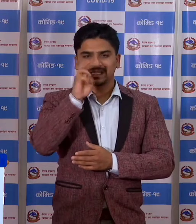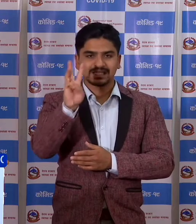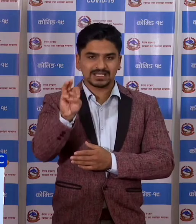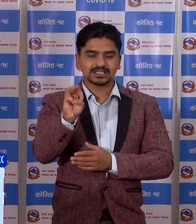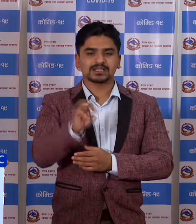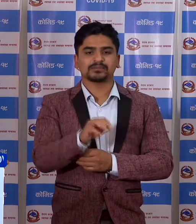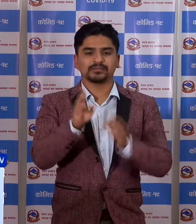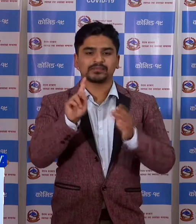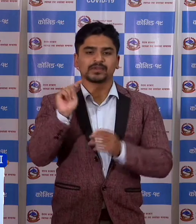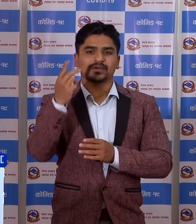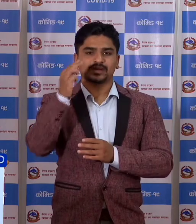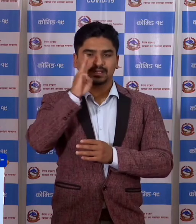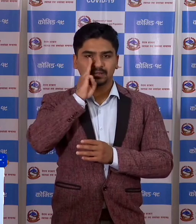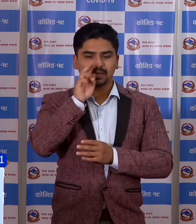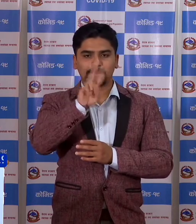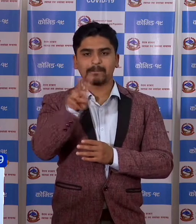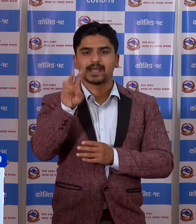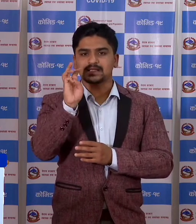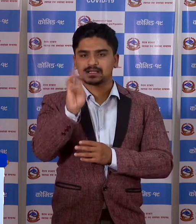38,230, कर्णाली प्रदेशमा